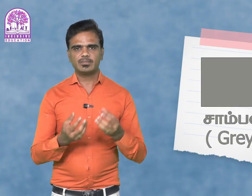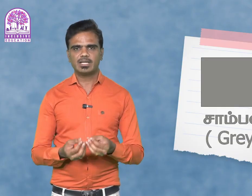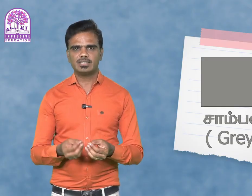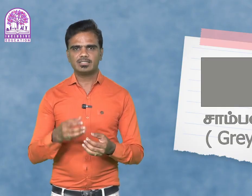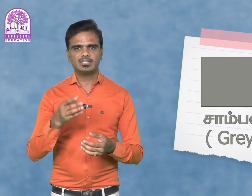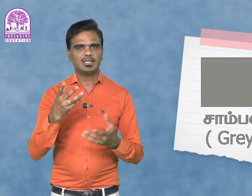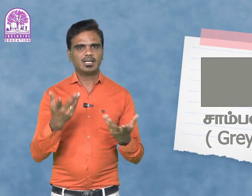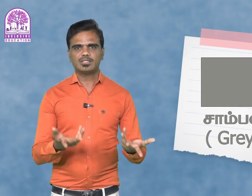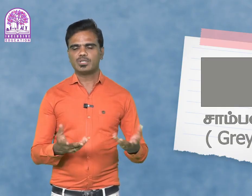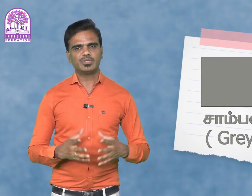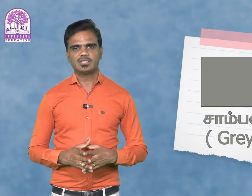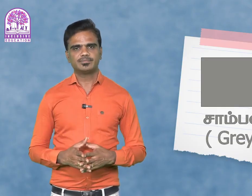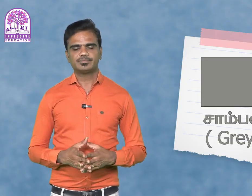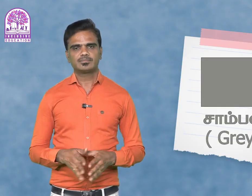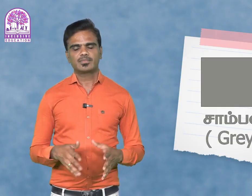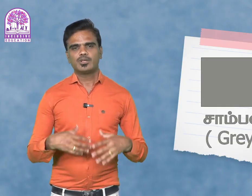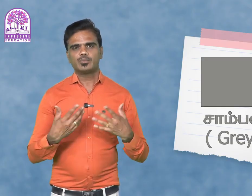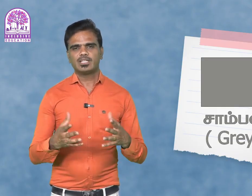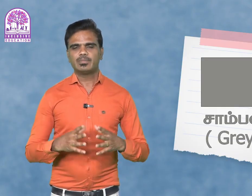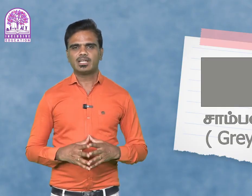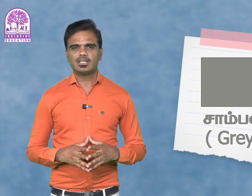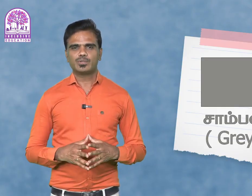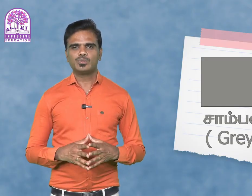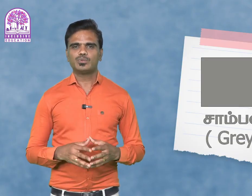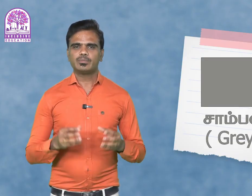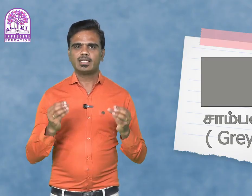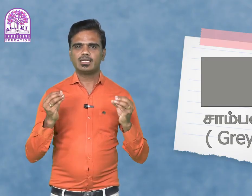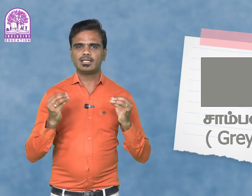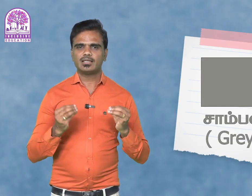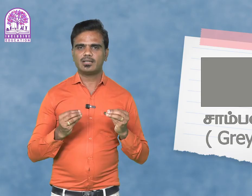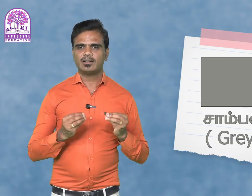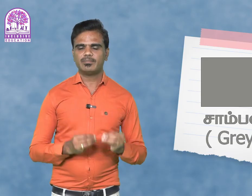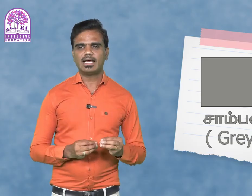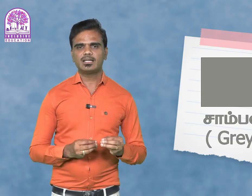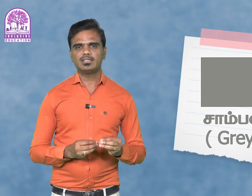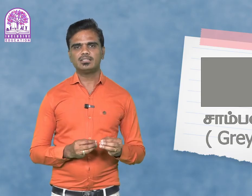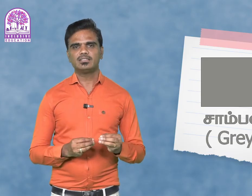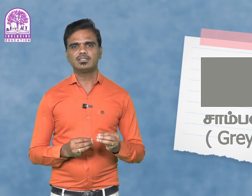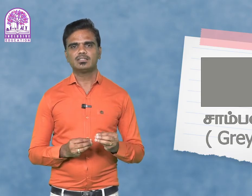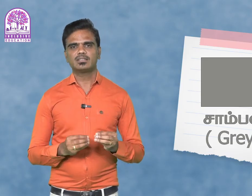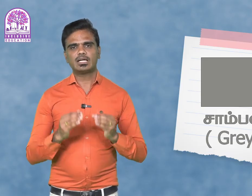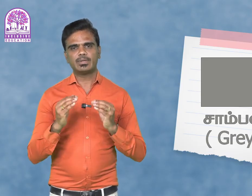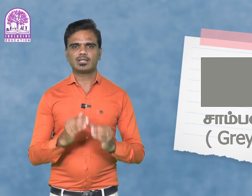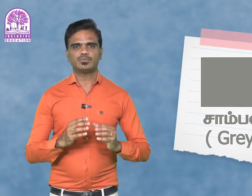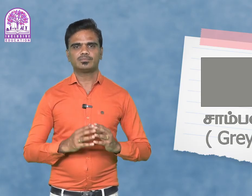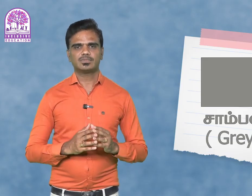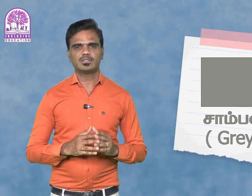வந்து பார்த்து அது சொல்ல முடியாது. ஸோ இப்போ அது எப்படி கலரில் இருக்கும், ஒரு மாதிரி பிளாக்கு கம்மியாக இருக்கும்.